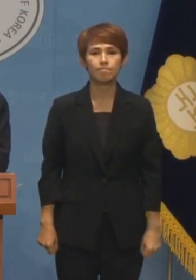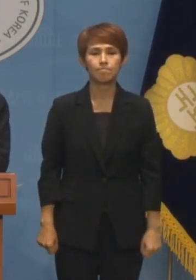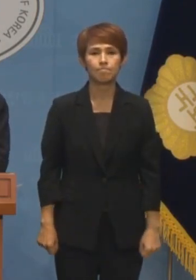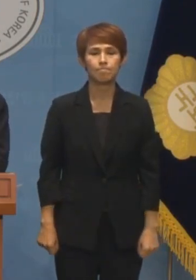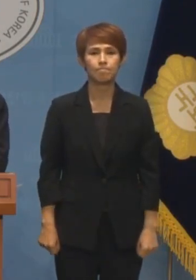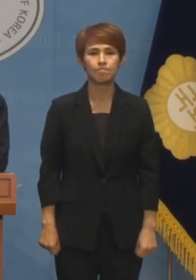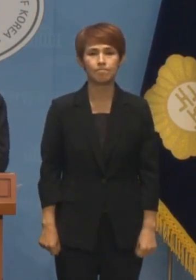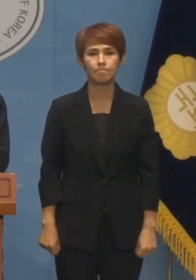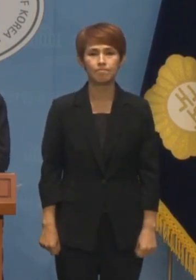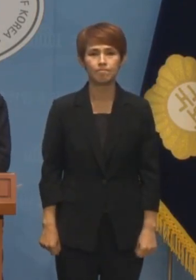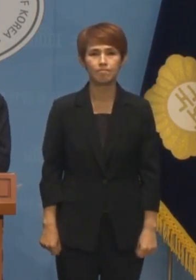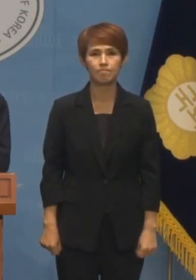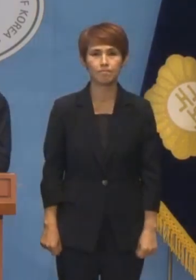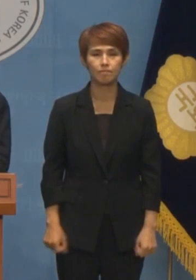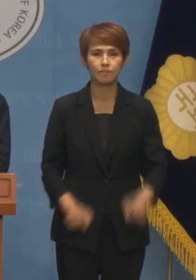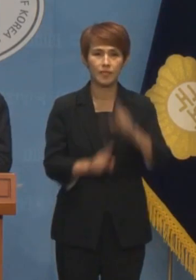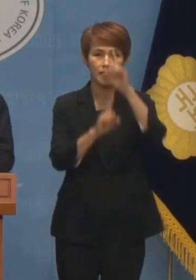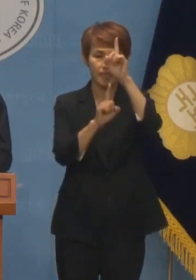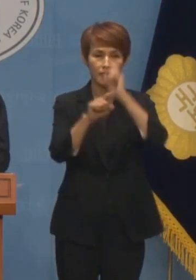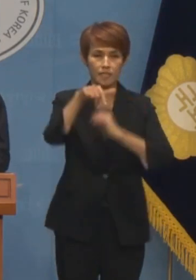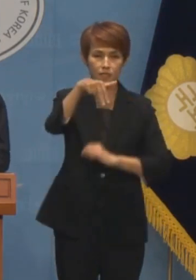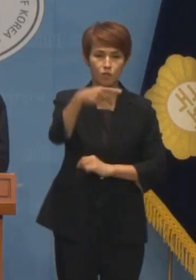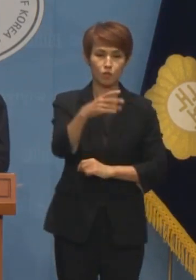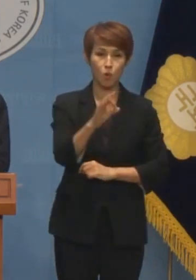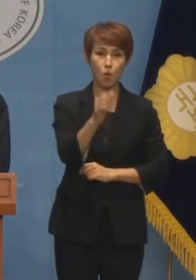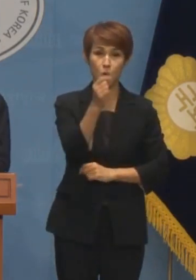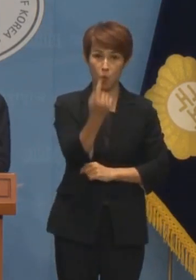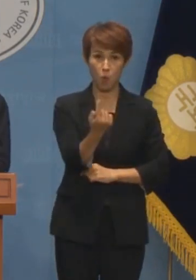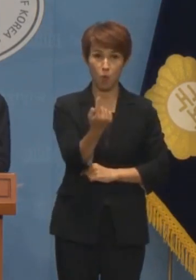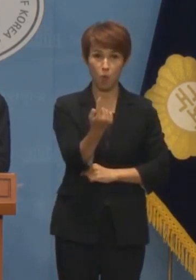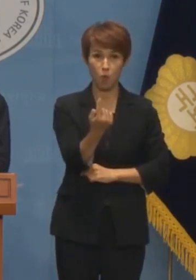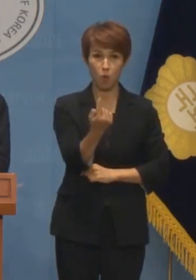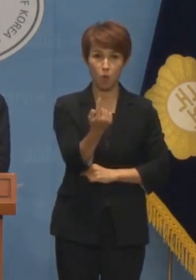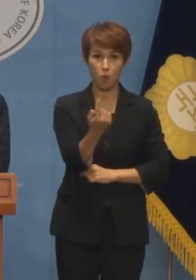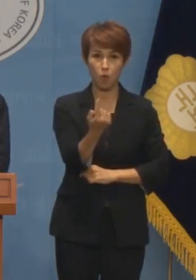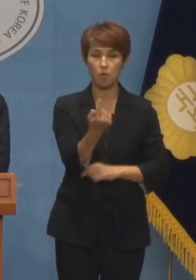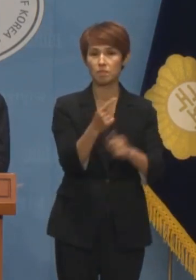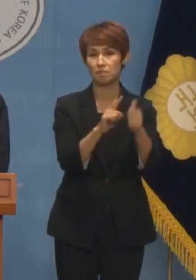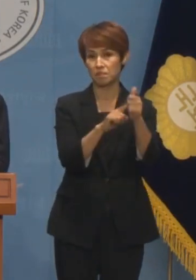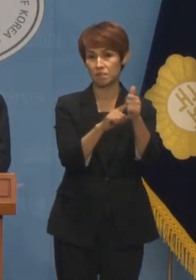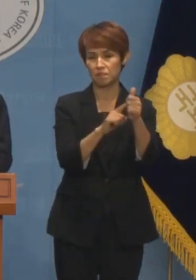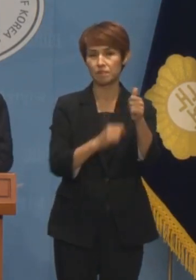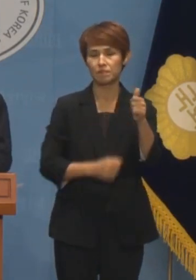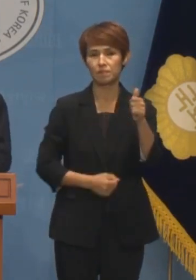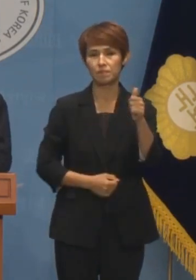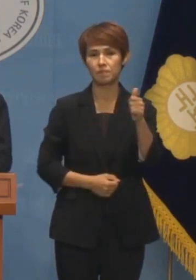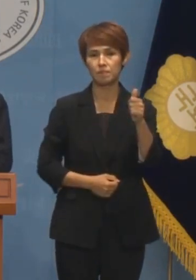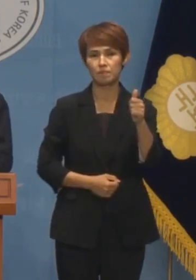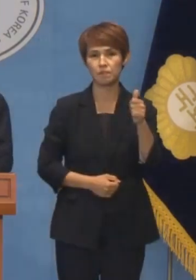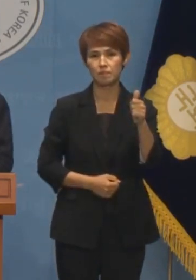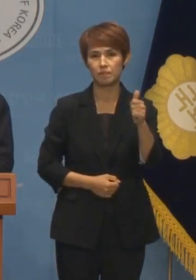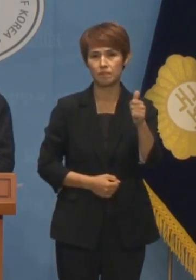첫째, 이종호 블랙펄 인베스트먼트 전 대표입니다.